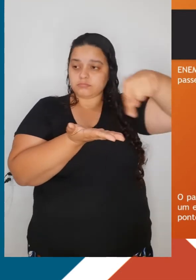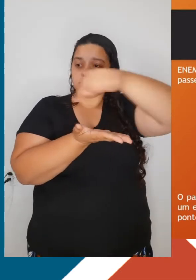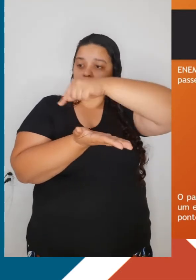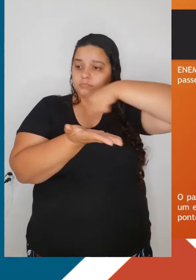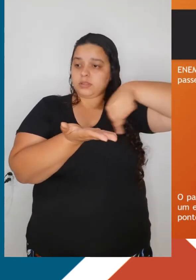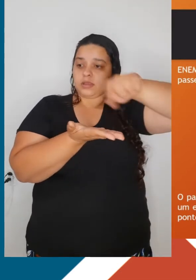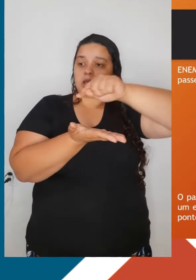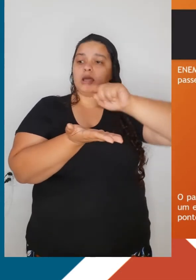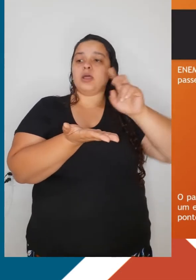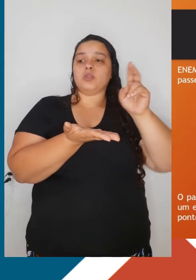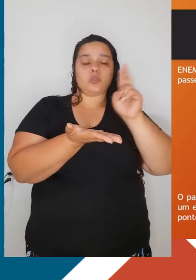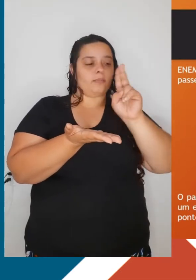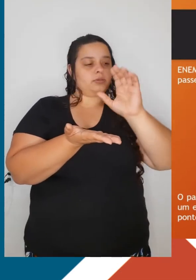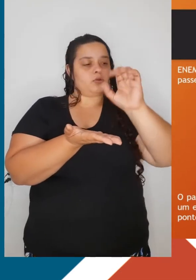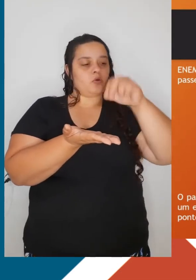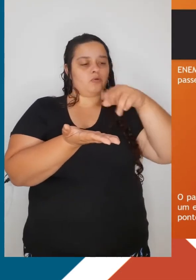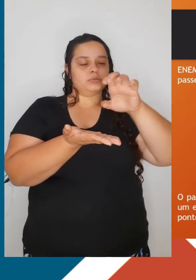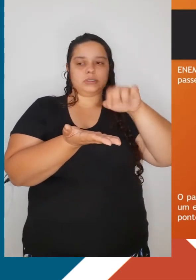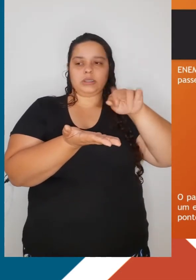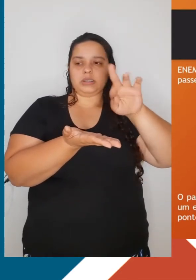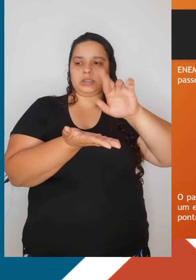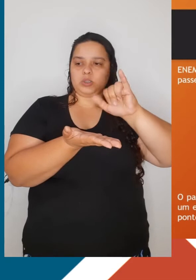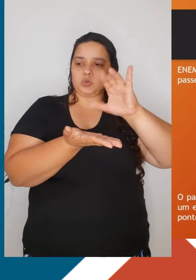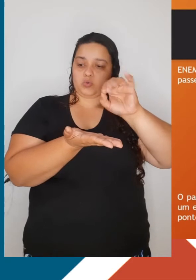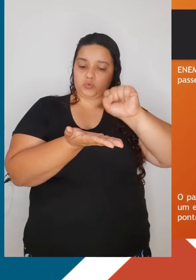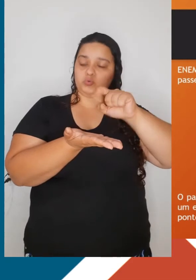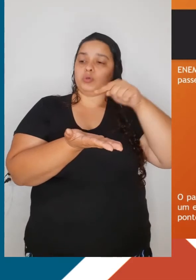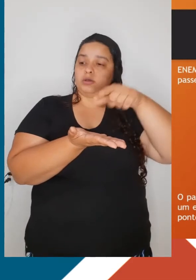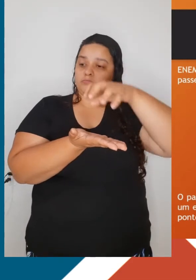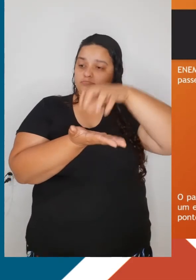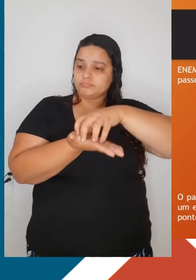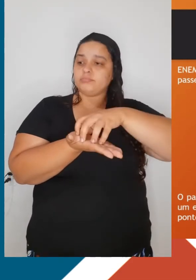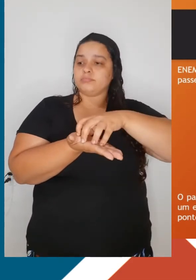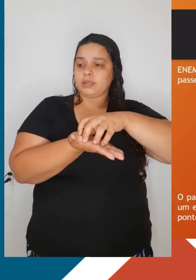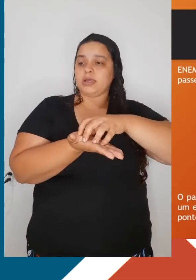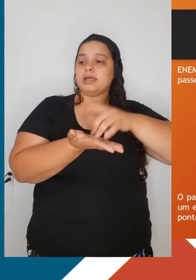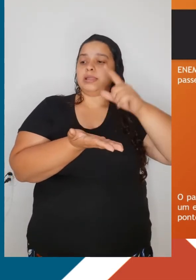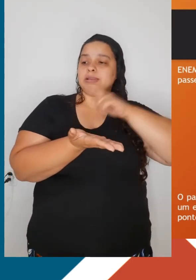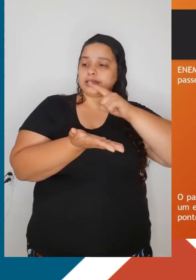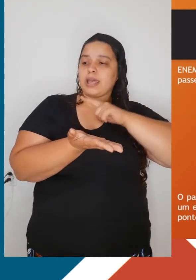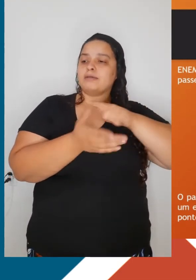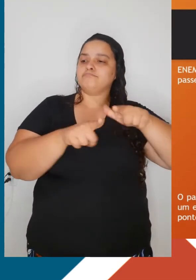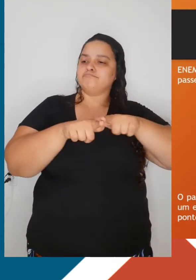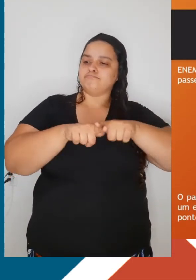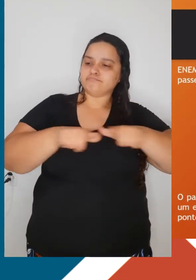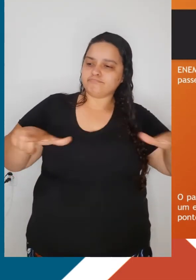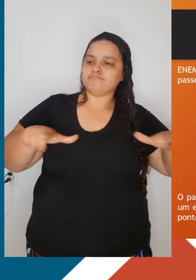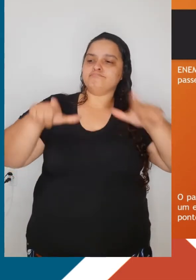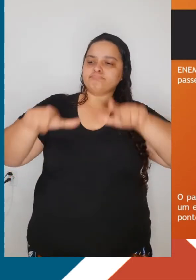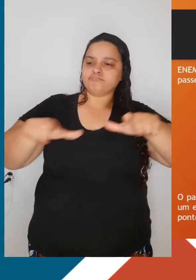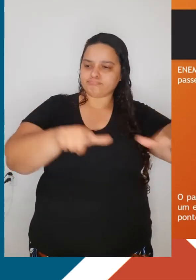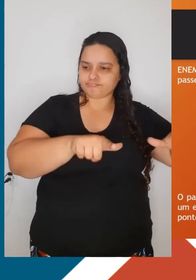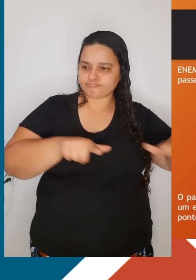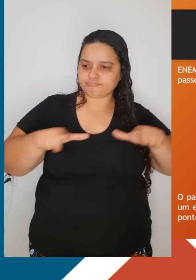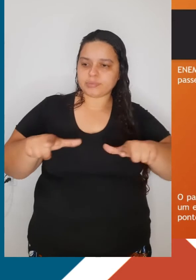que definem a praça e o chafariz são concêntricos. O passeio terá seu piso revestido com ladrilhos. Sem